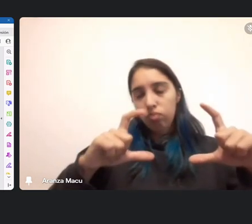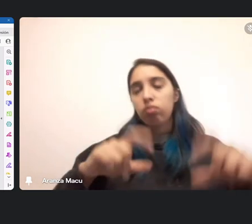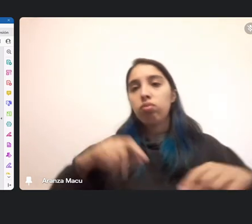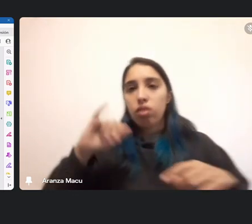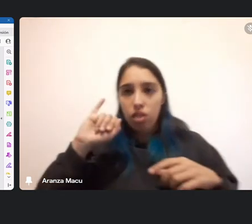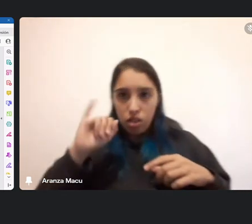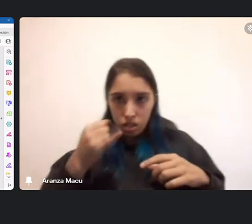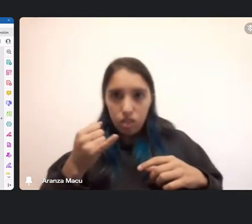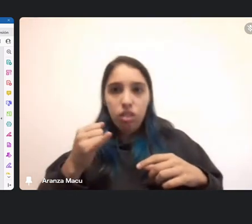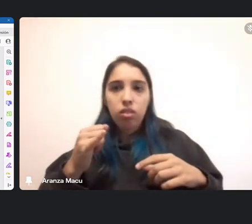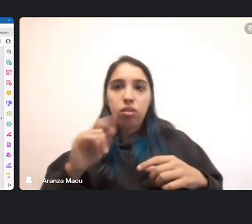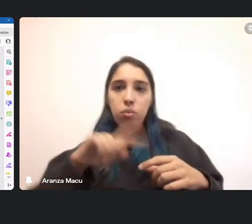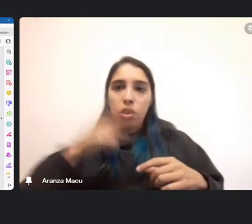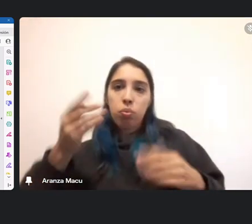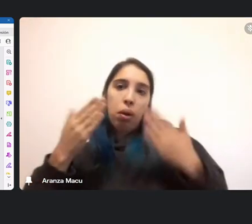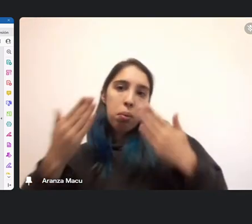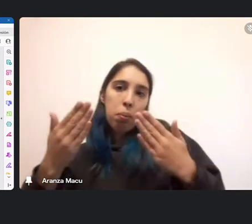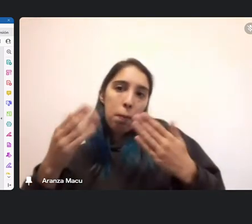Después, ¿dónde empieza?